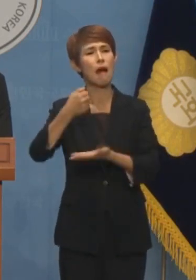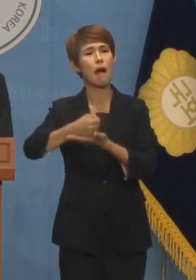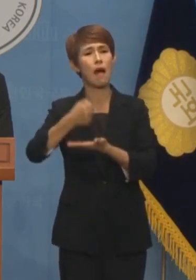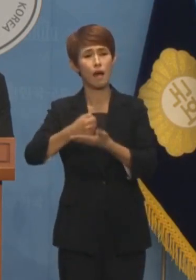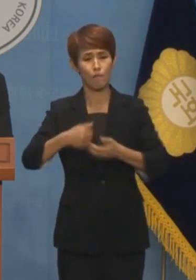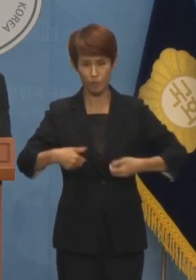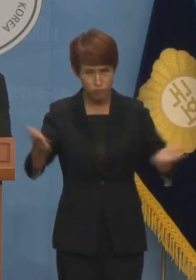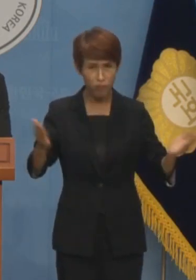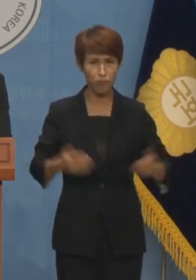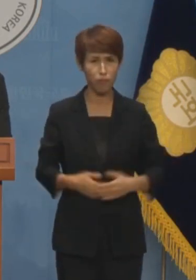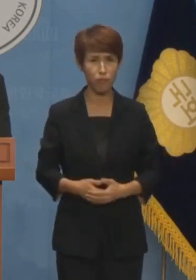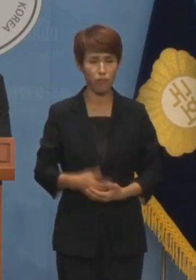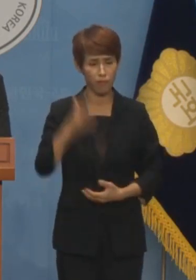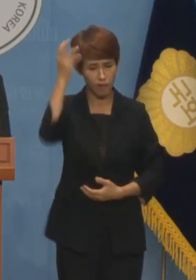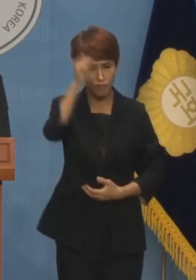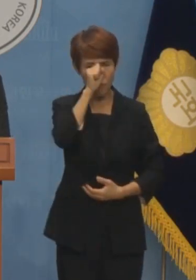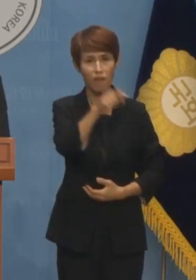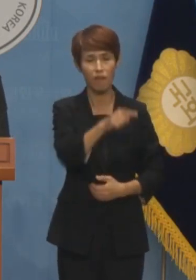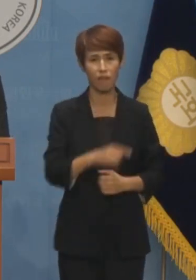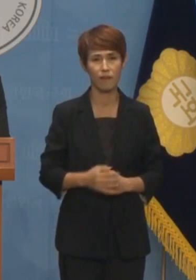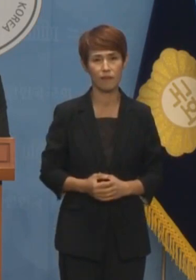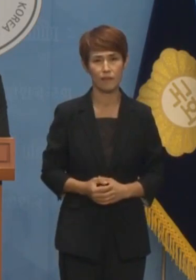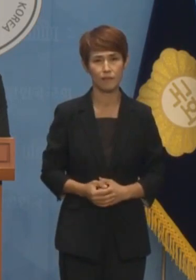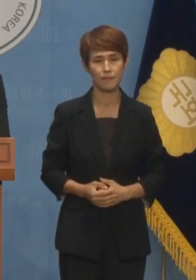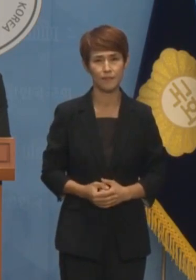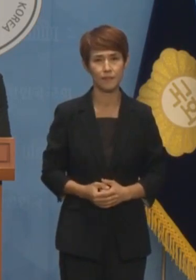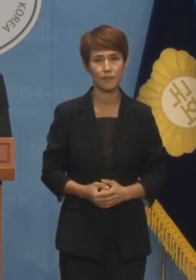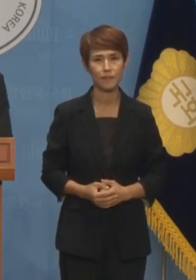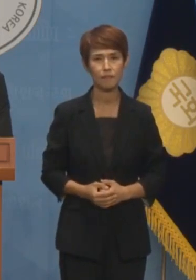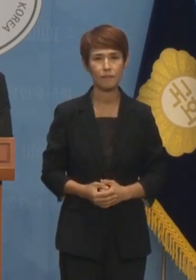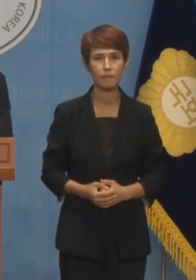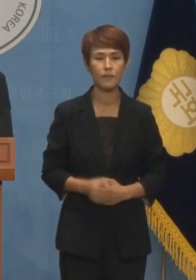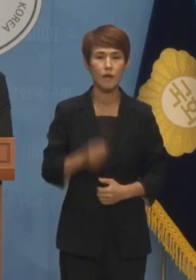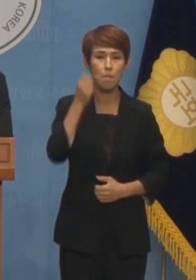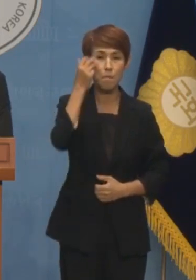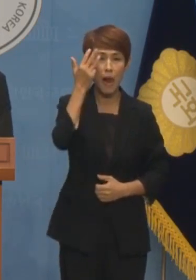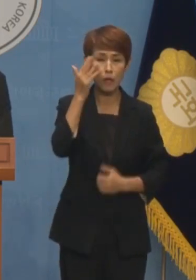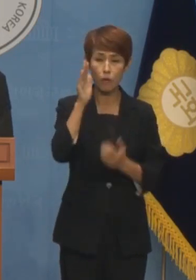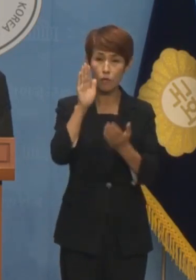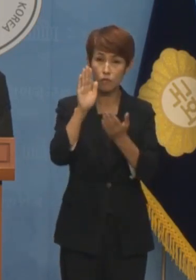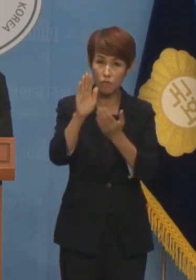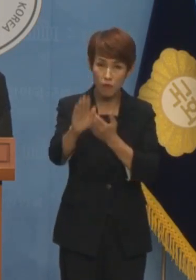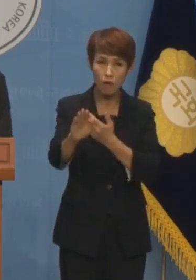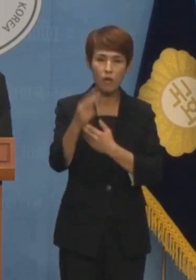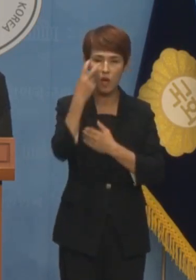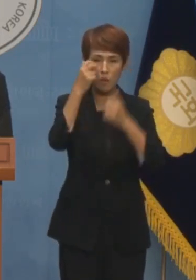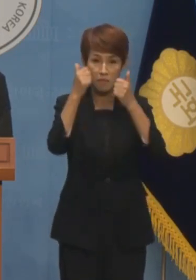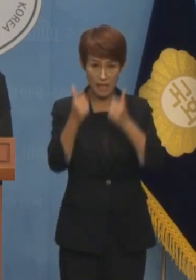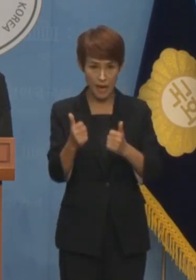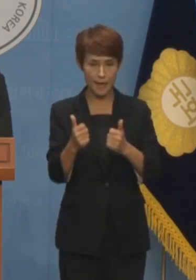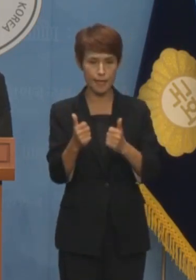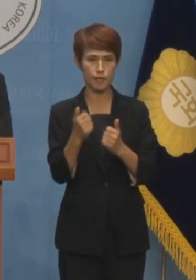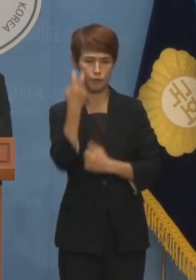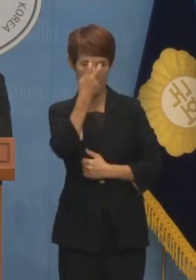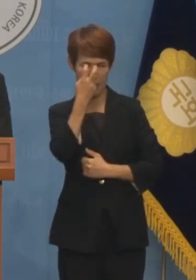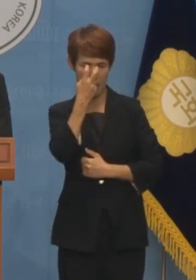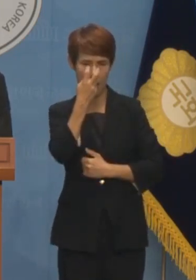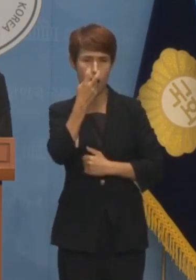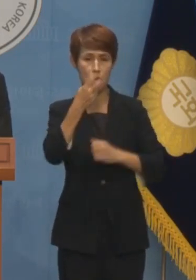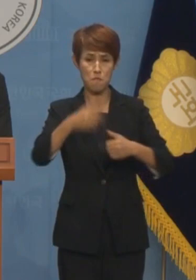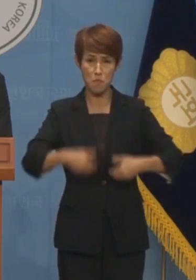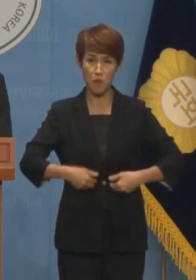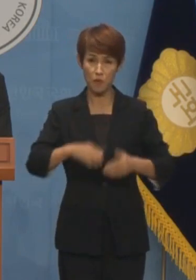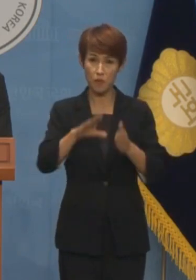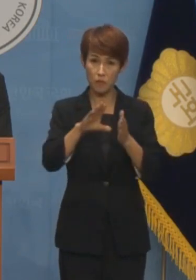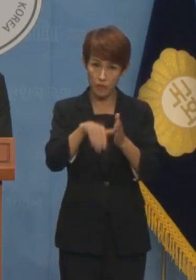늘어놓을 필요도 없었을 것 아닙니까? 무려 8개월이나 흘러서 검찰의 직접 수사가 불가피해진